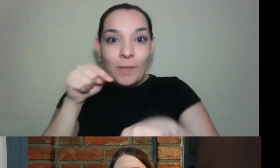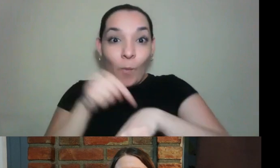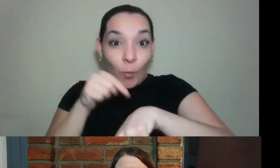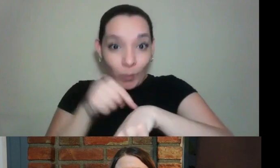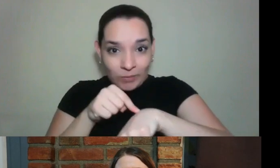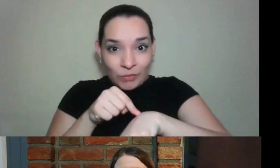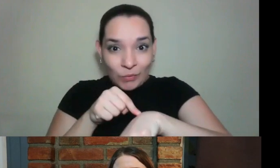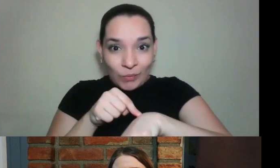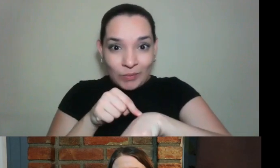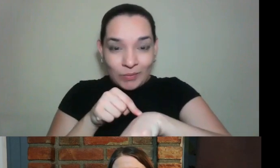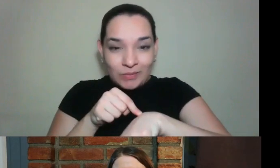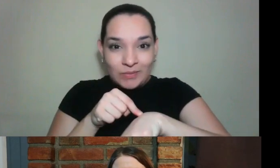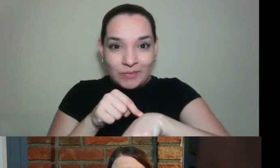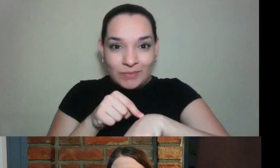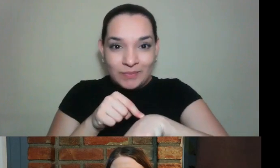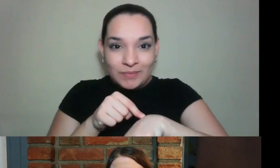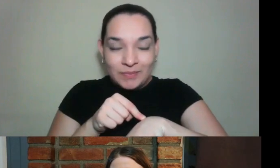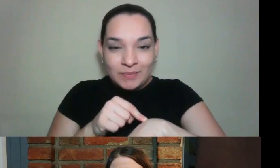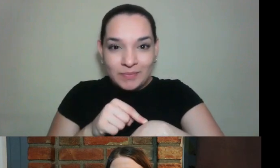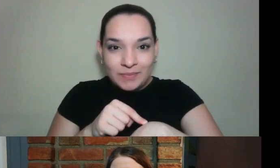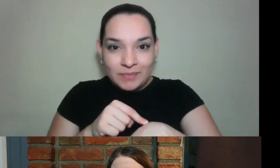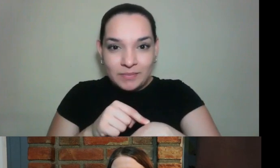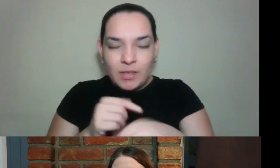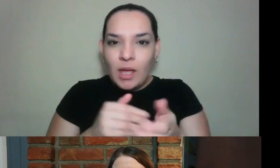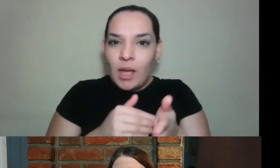es cuando empezamos